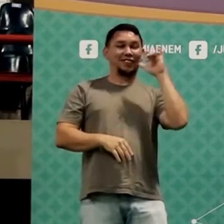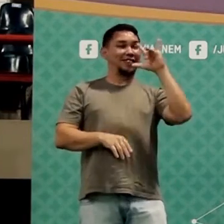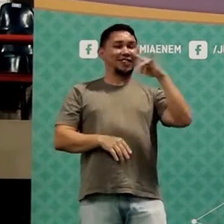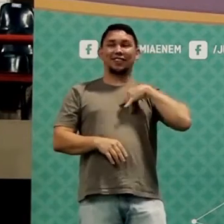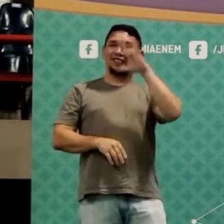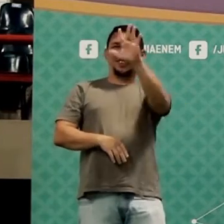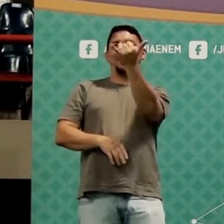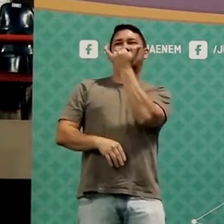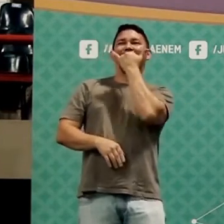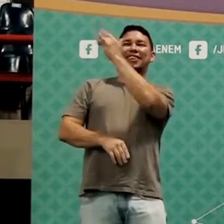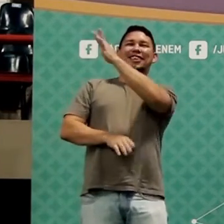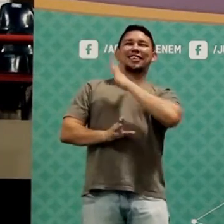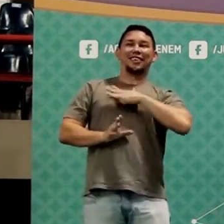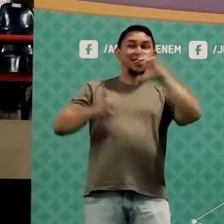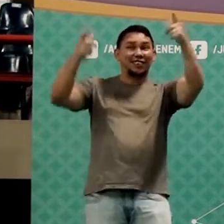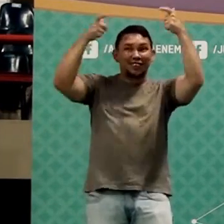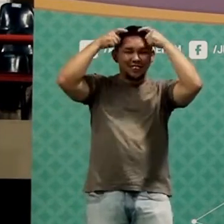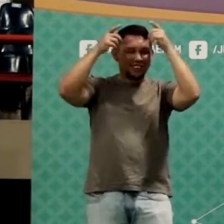hashtag foi mal, rainha.